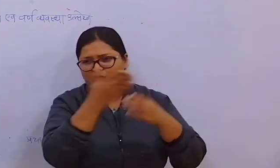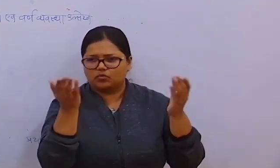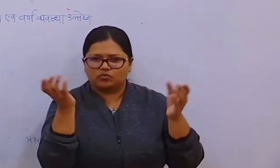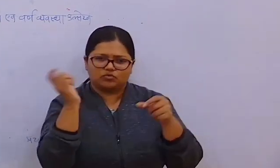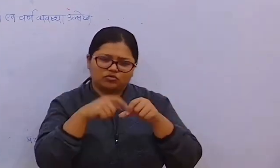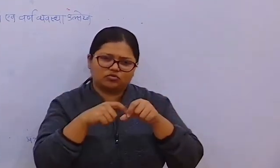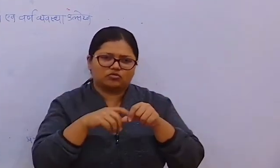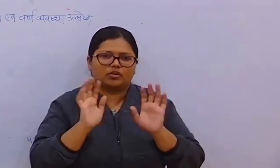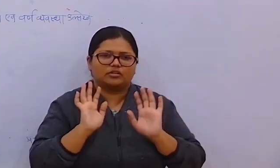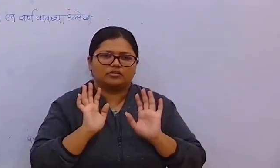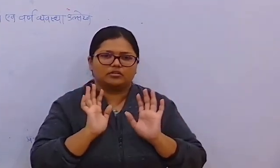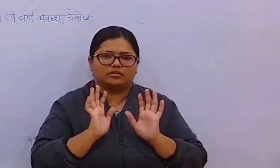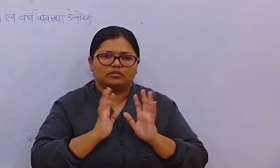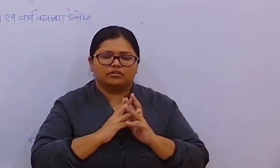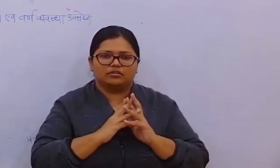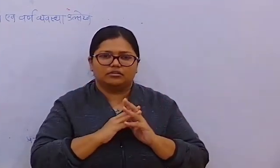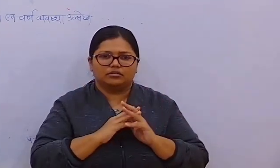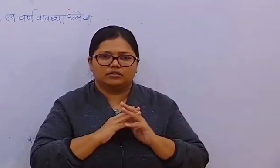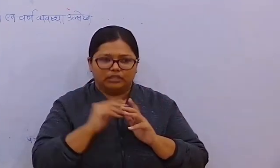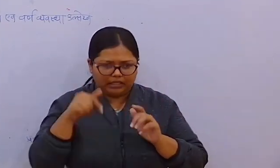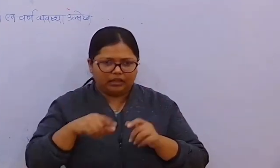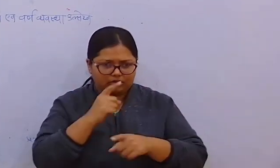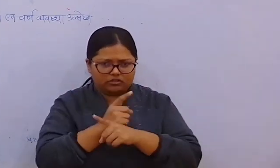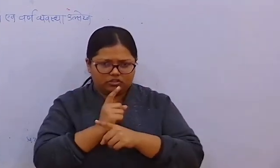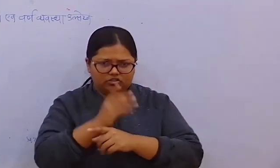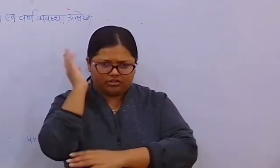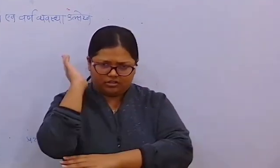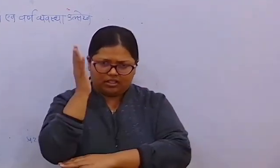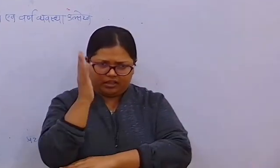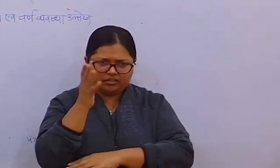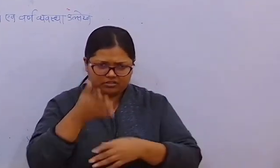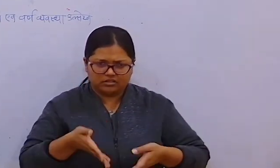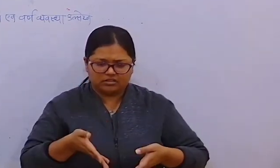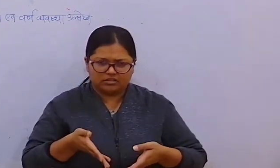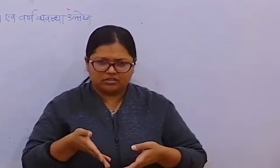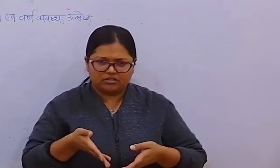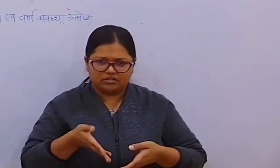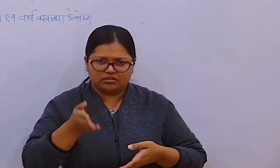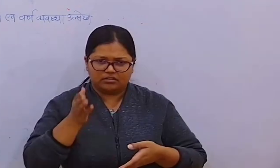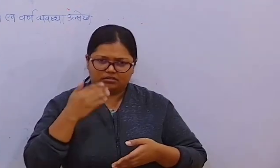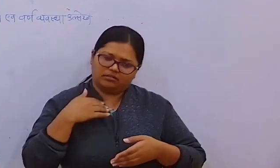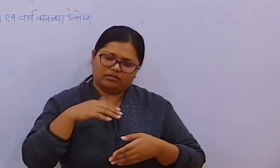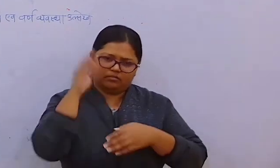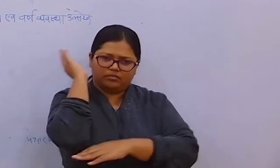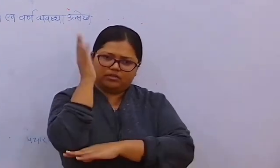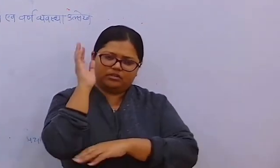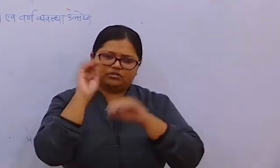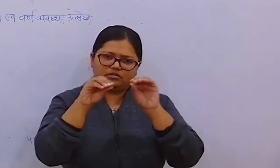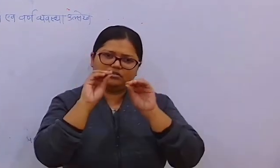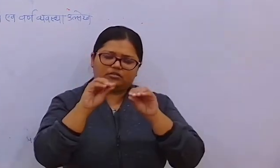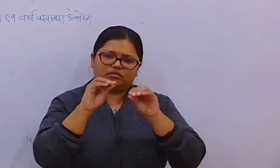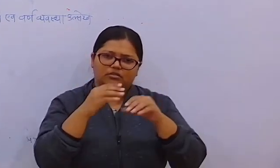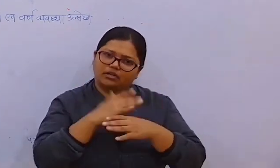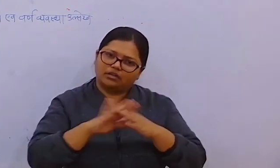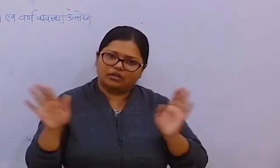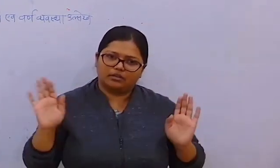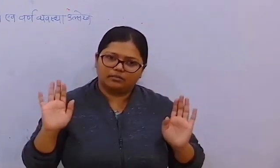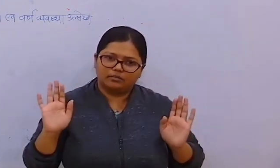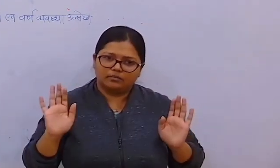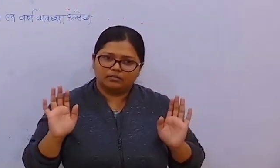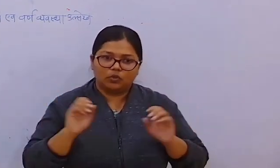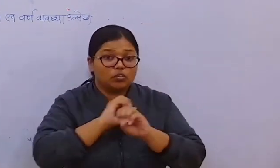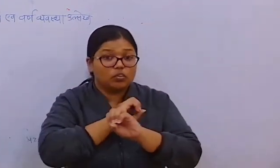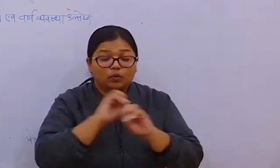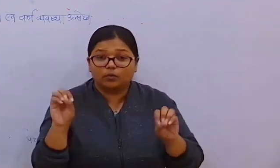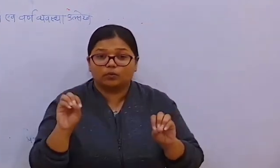और ऐसा नहीं कि सर भाषण दे रहे हैं, भाषण दे के चले जाएंगे ये वो, हम लोगों का कुछ नहीं, हम लोगों के पास सैलरी आ रही है, लेकिन ये किस चीज़ के लिए है? आप